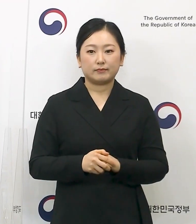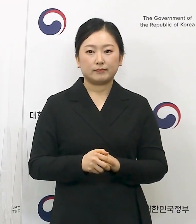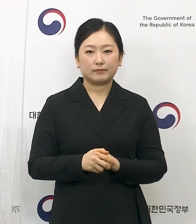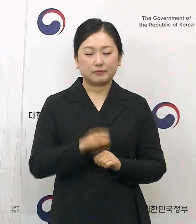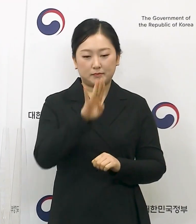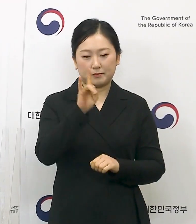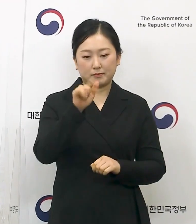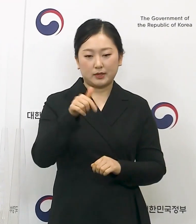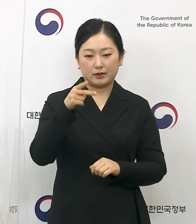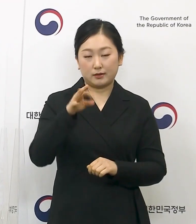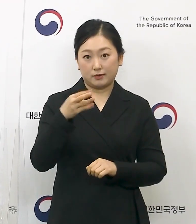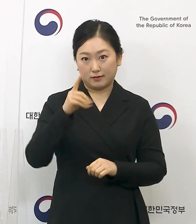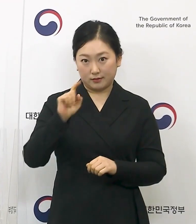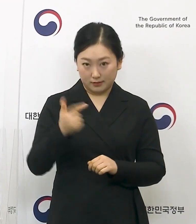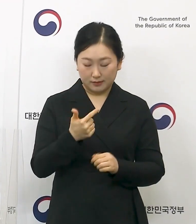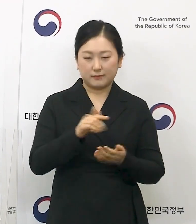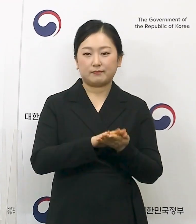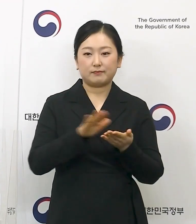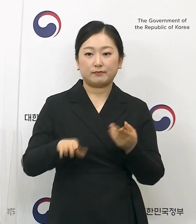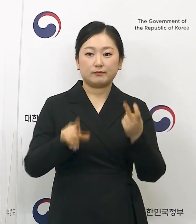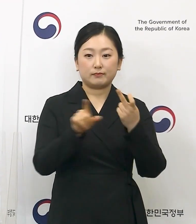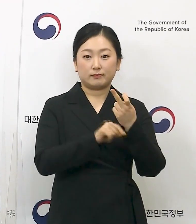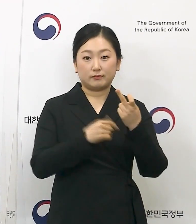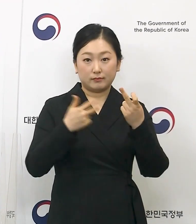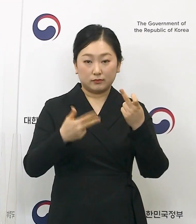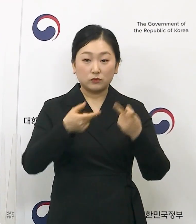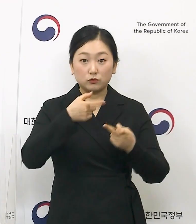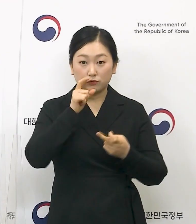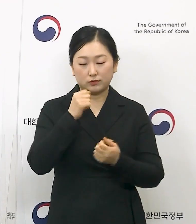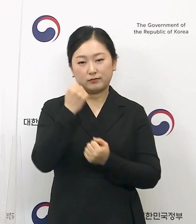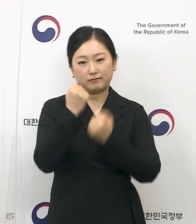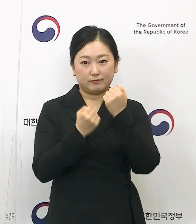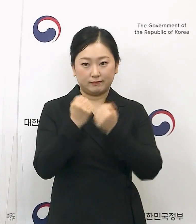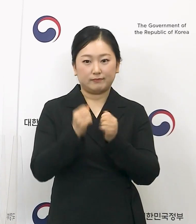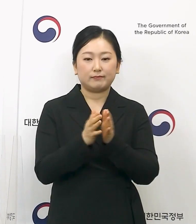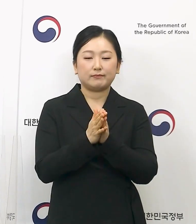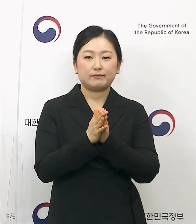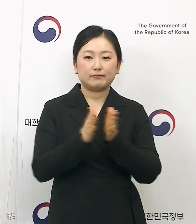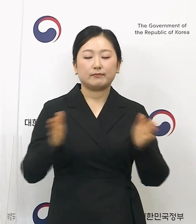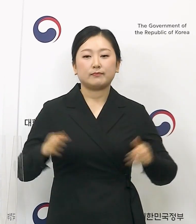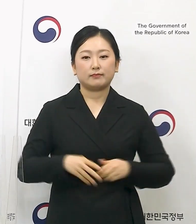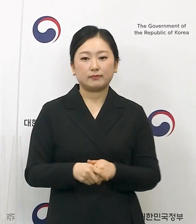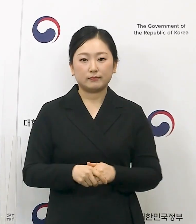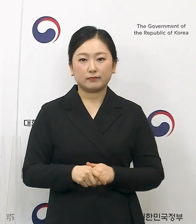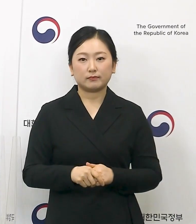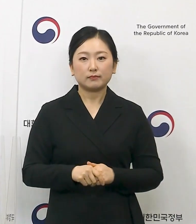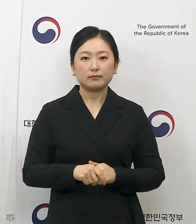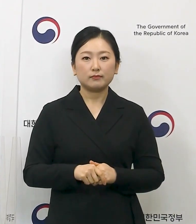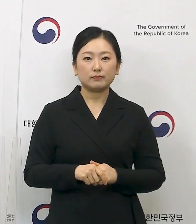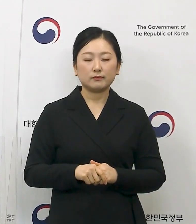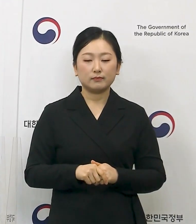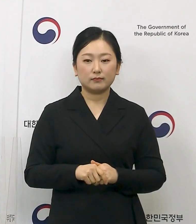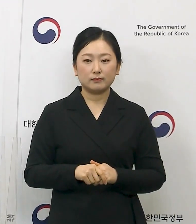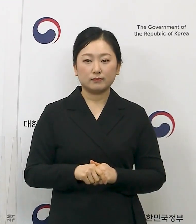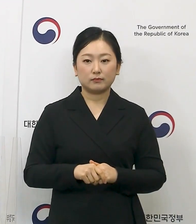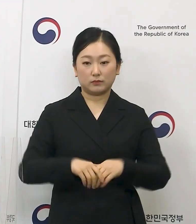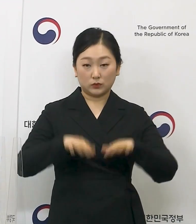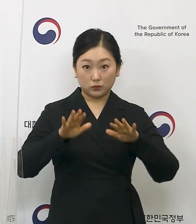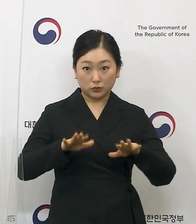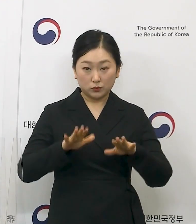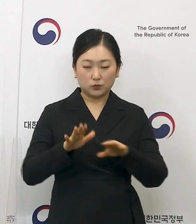질병관리청장 백경란입니다. 12월 7일 수요일 코로나19 정례 브리핑을 시작하겠습니다.